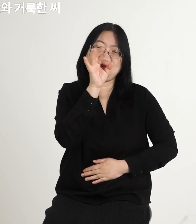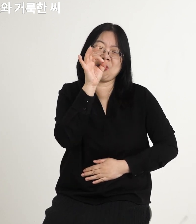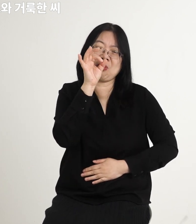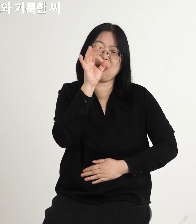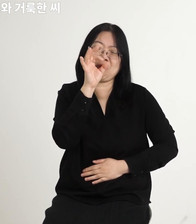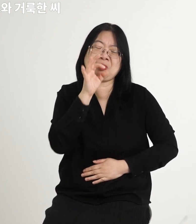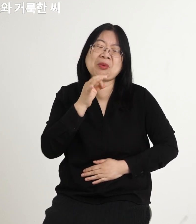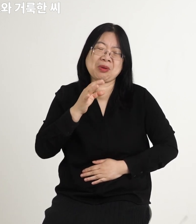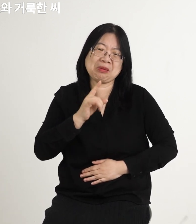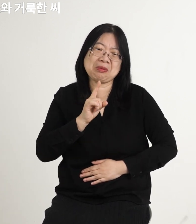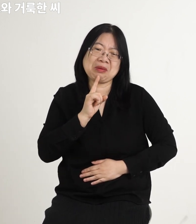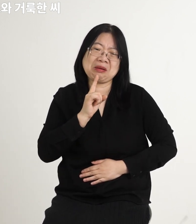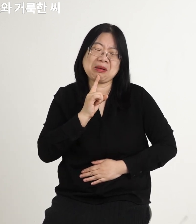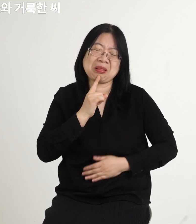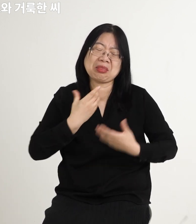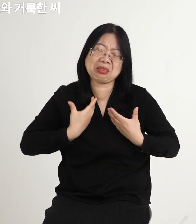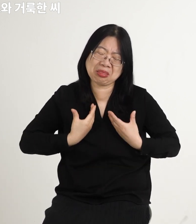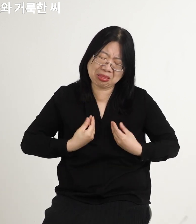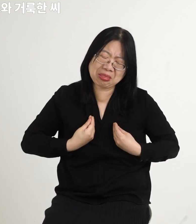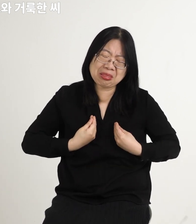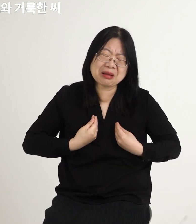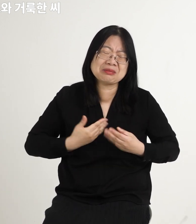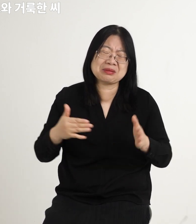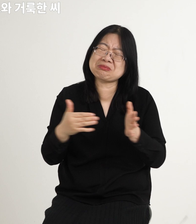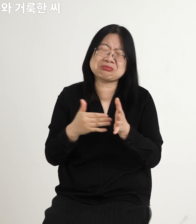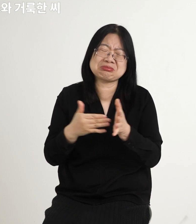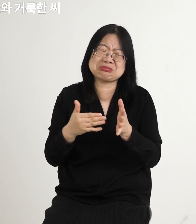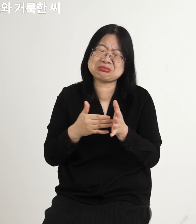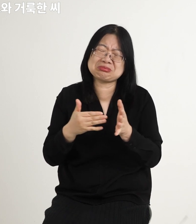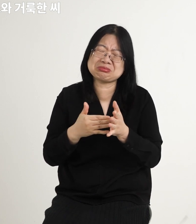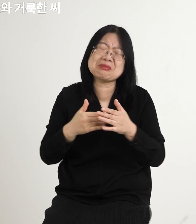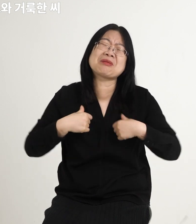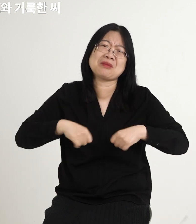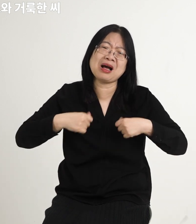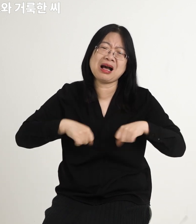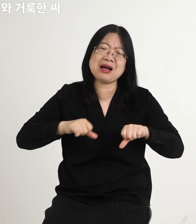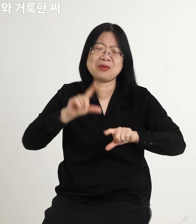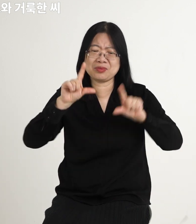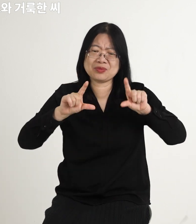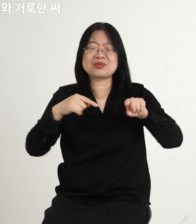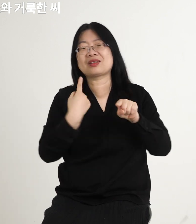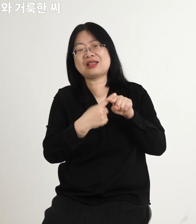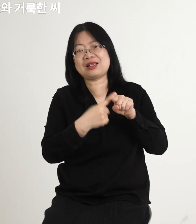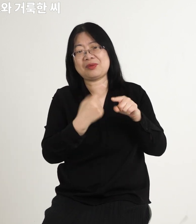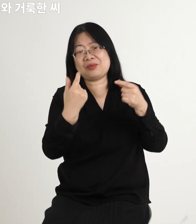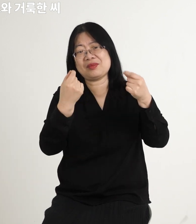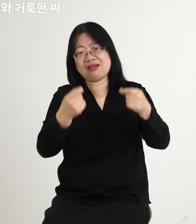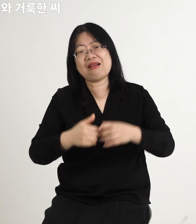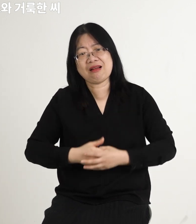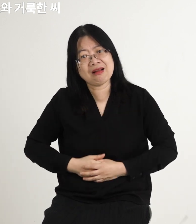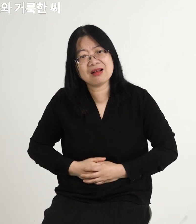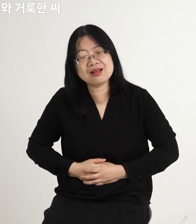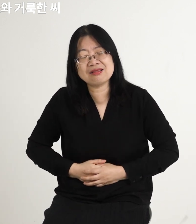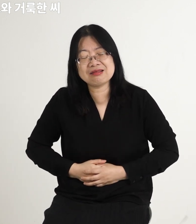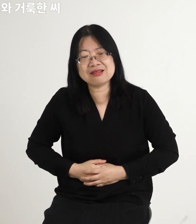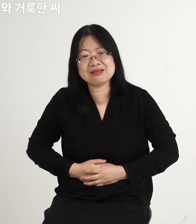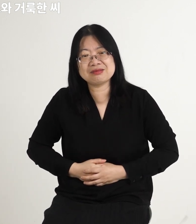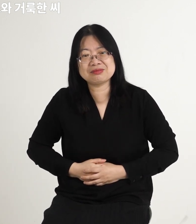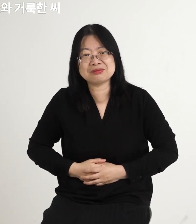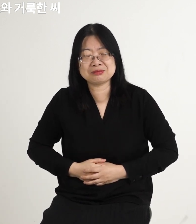지파보다 5배가 큰 나라인데 그 둘이 동맹을 해가지고 우리를 죽이려고 하는데